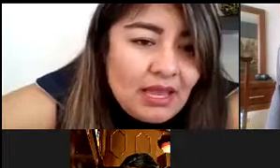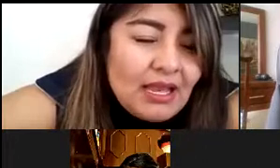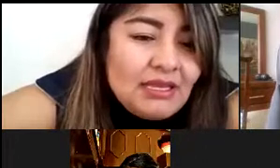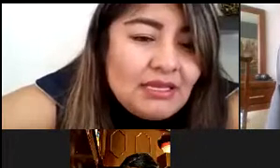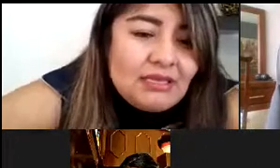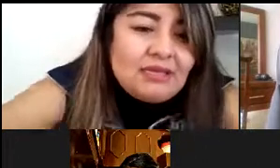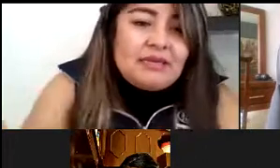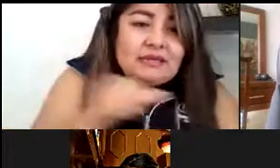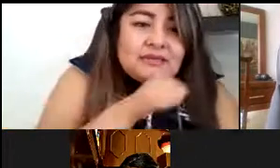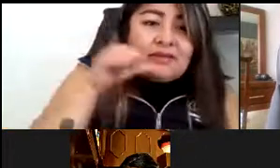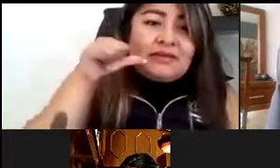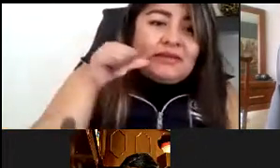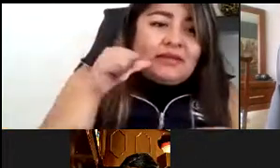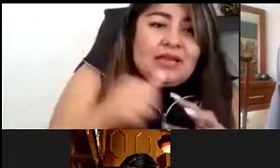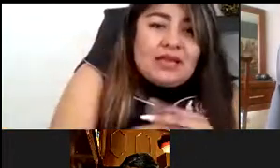Ali,